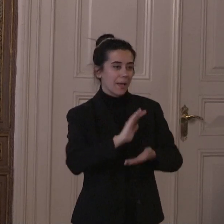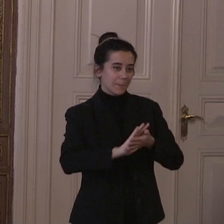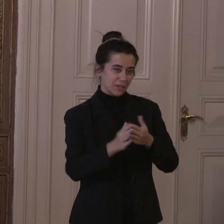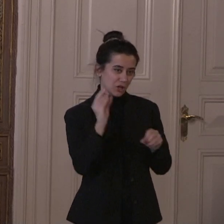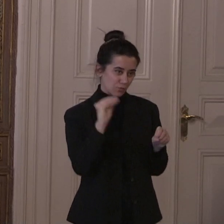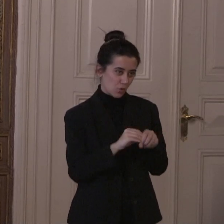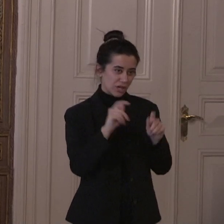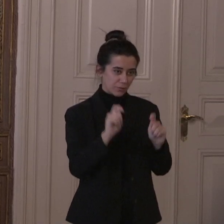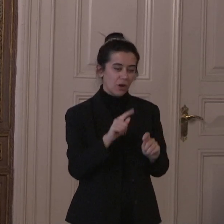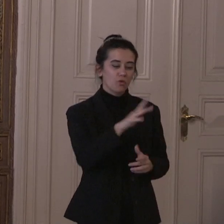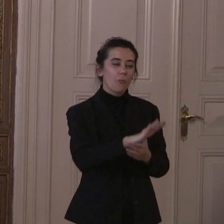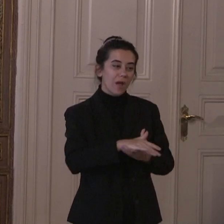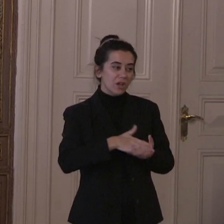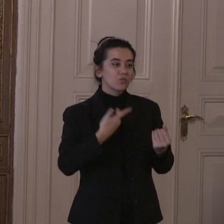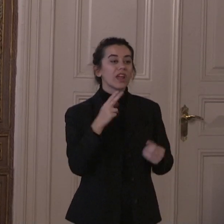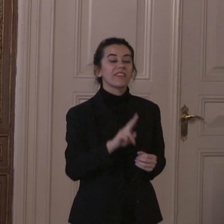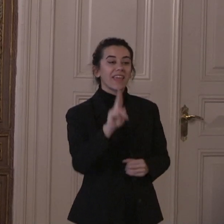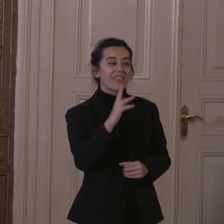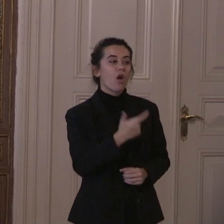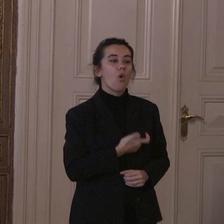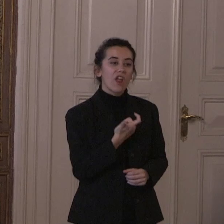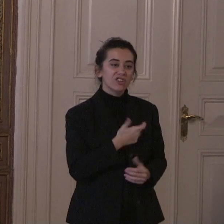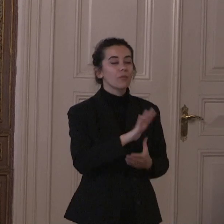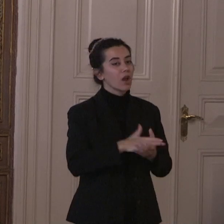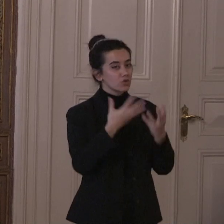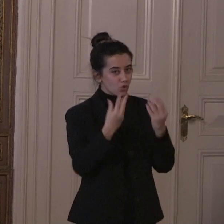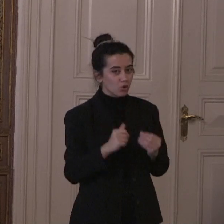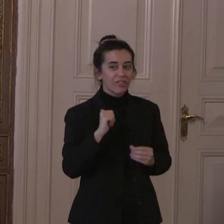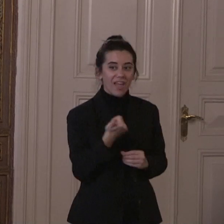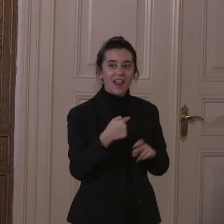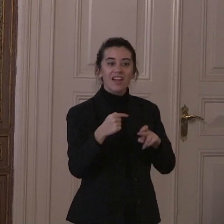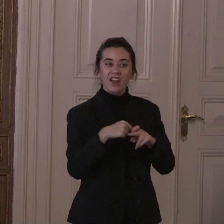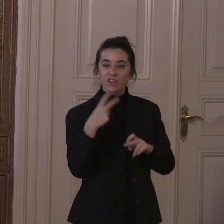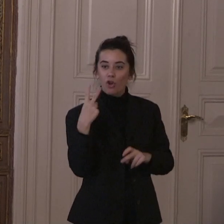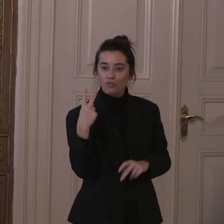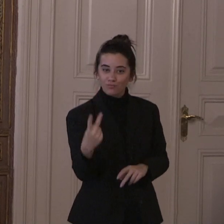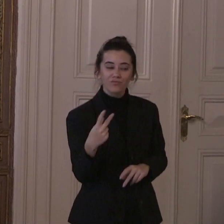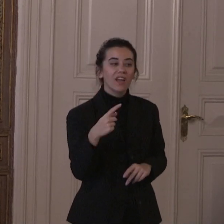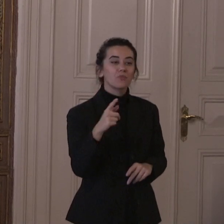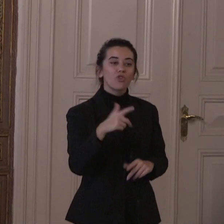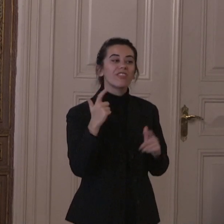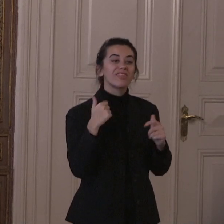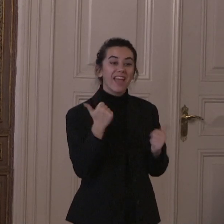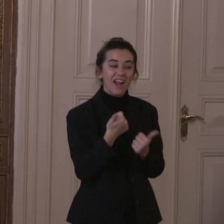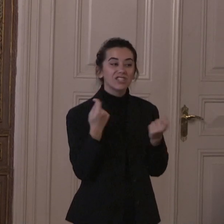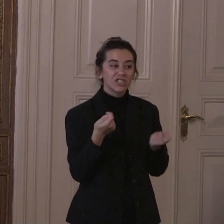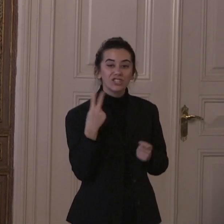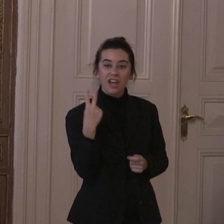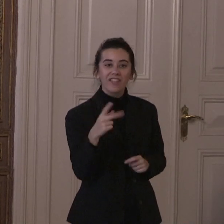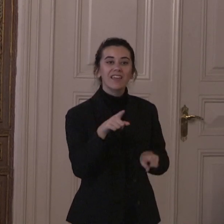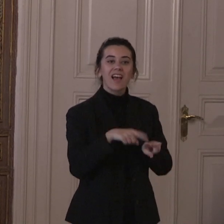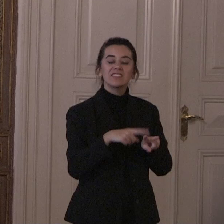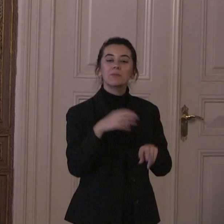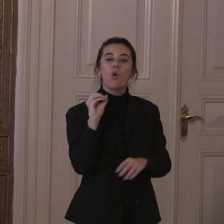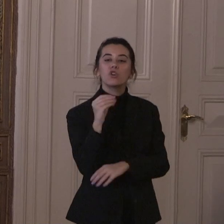Mayıs'ta yapıldı. 7 öğrencimiz mezun oldu. Değerli rektörümüz ve çok değerli enstitü müdürümüz Yasemin Işıktaş